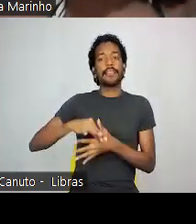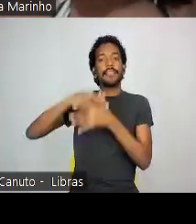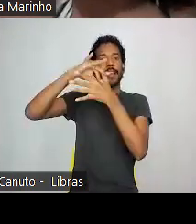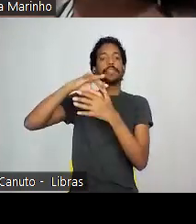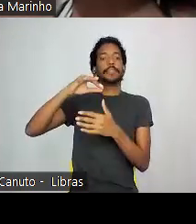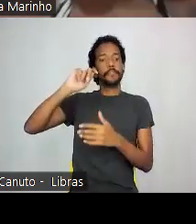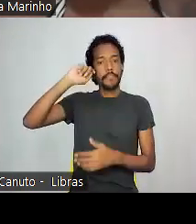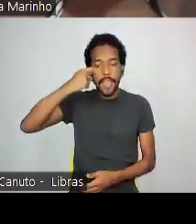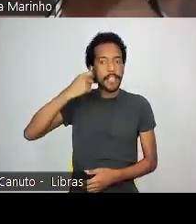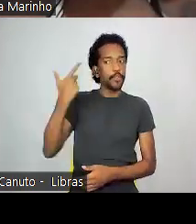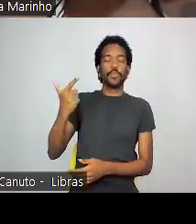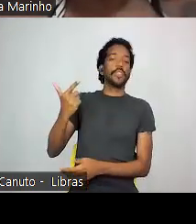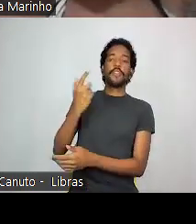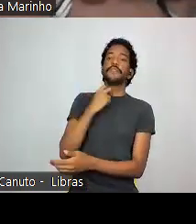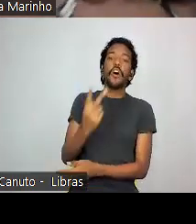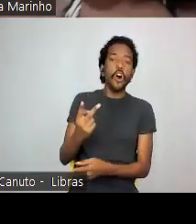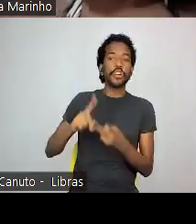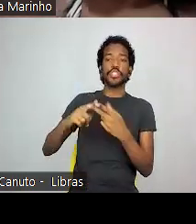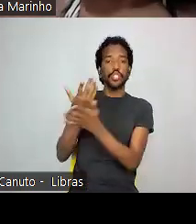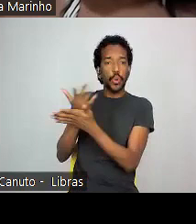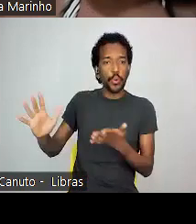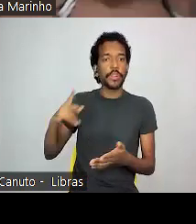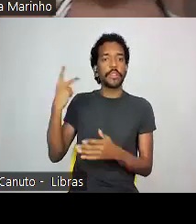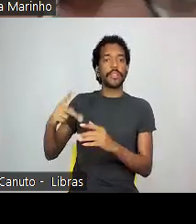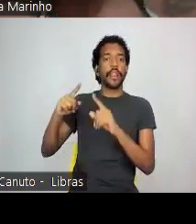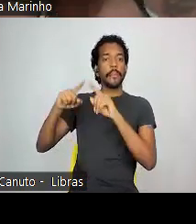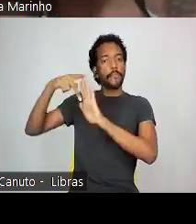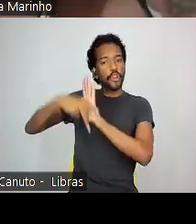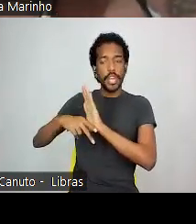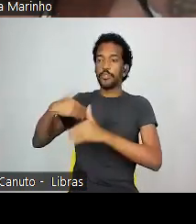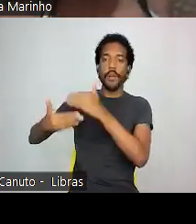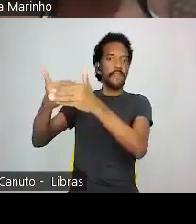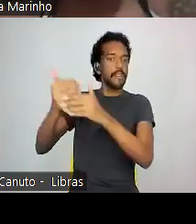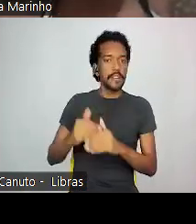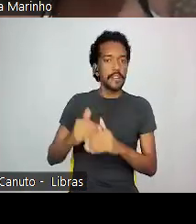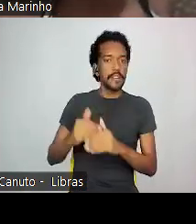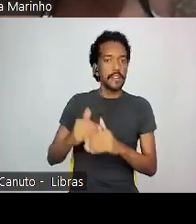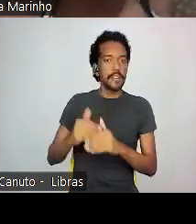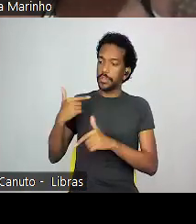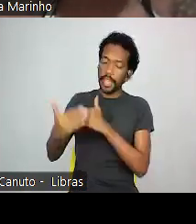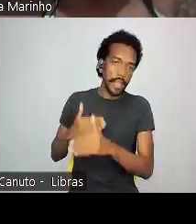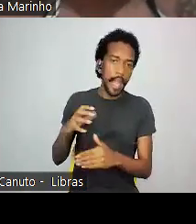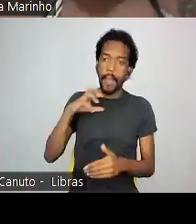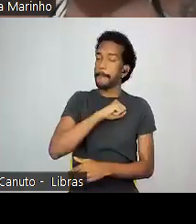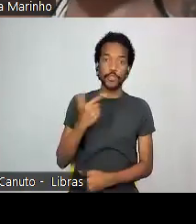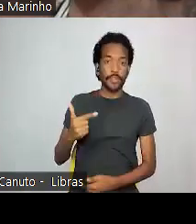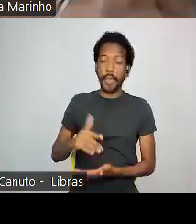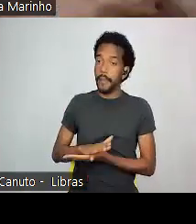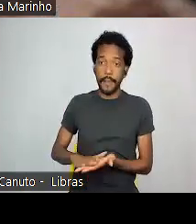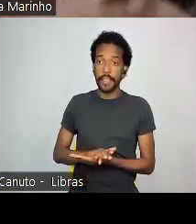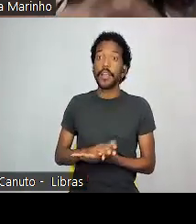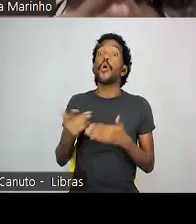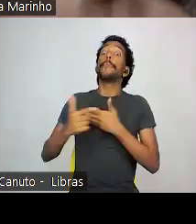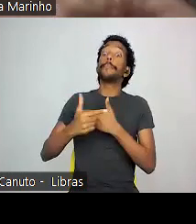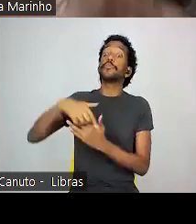voz, são excluídas, são isoladas, seus projetos não avançam, suas respostas não vêm com o tempo necessário. Então, qual é o papel